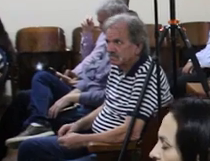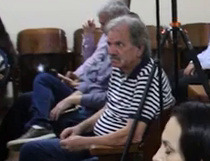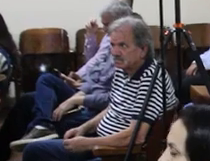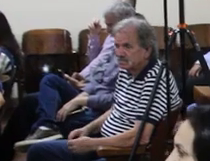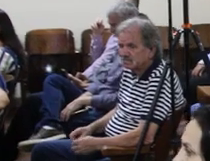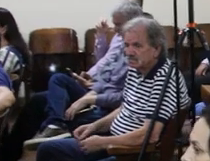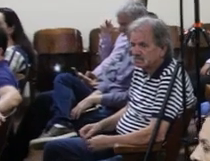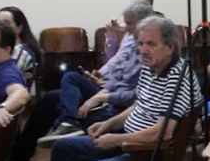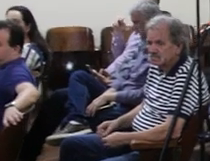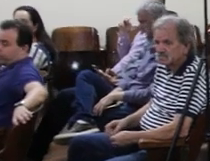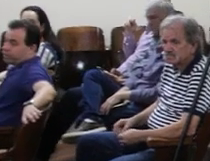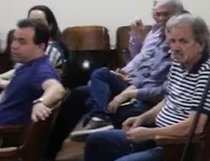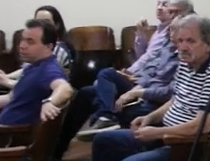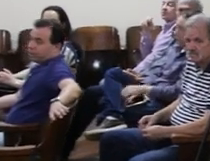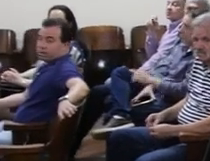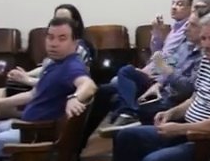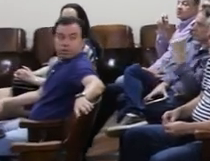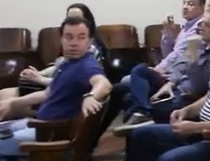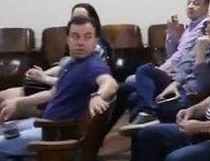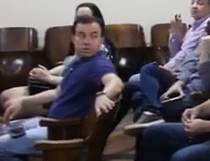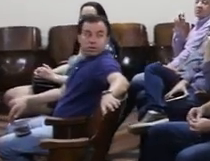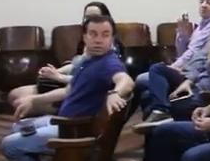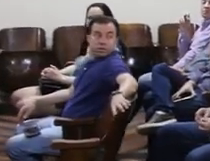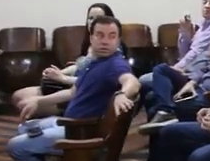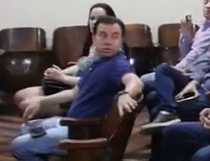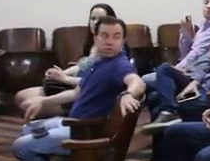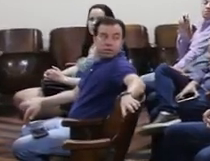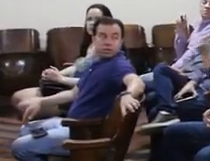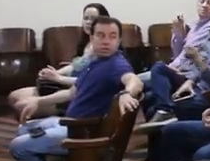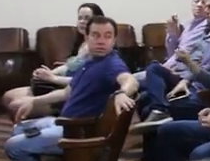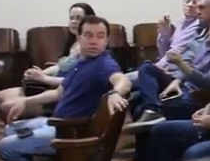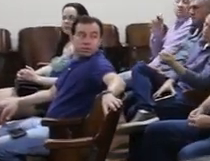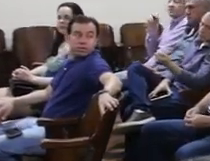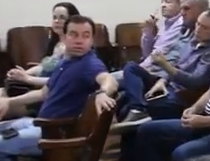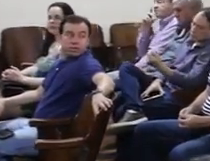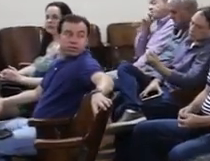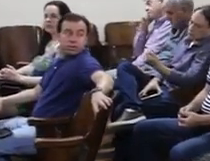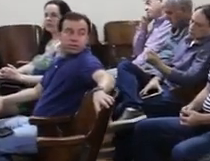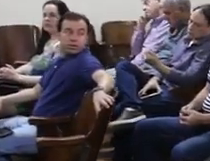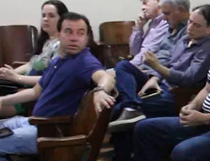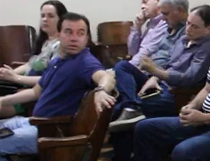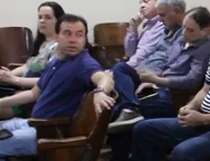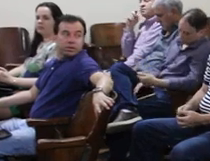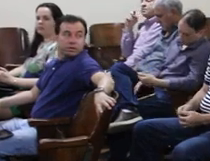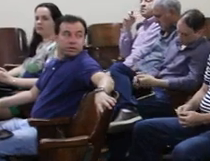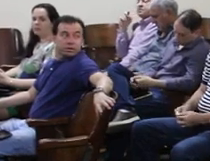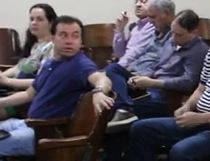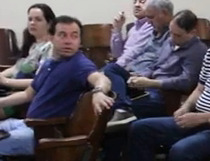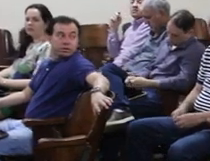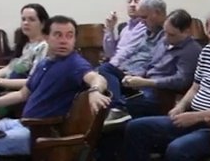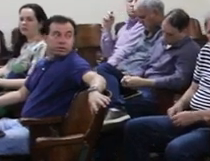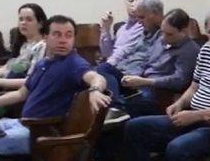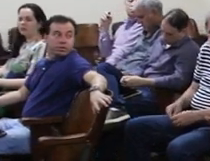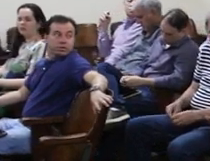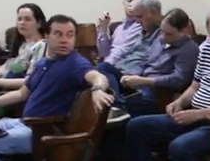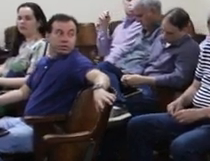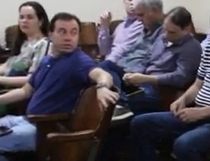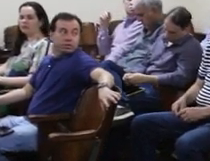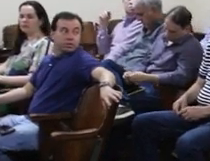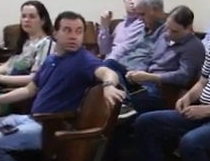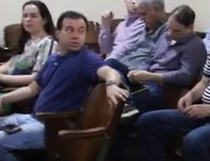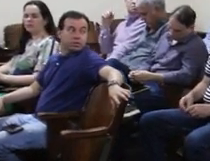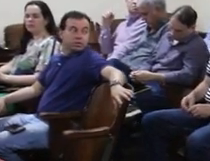isso, em 2 dias e bastante. Eu também me coloco à disposição, sou historiador, sou pesquisador, e o que precisar, eu estou por aí. O pessoal